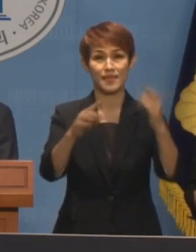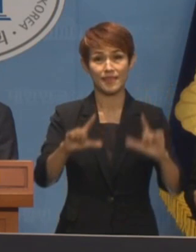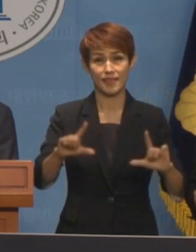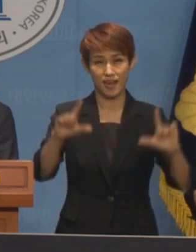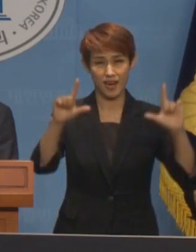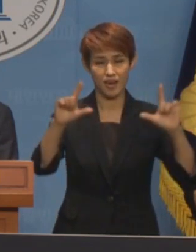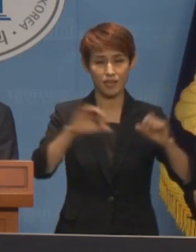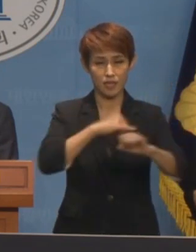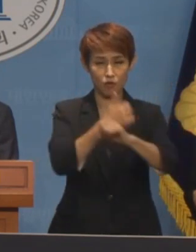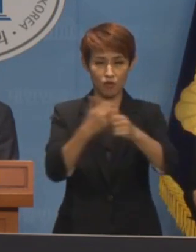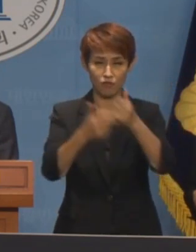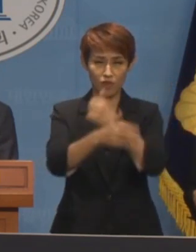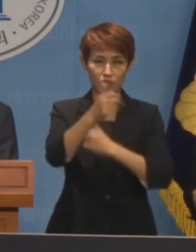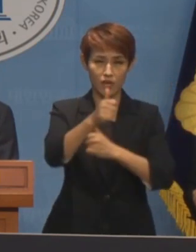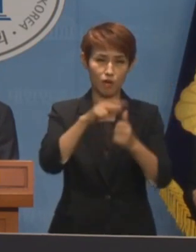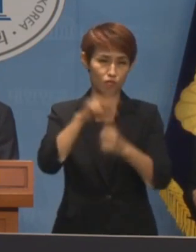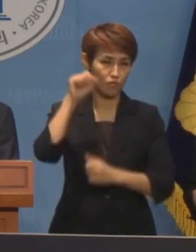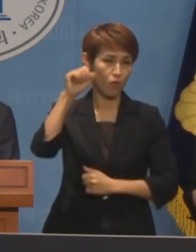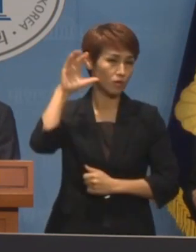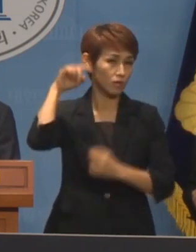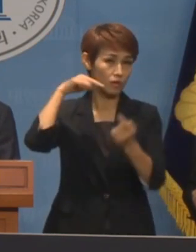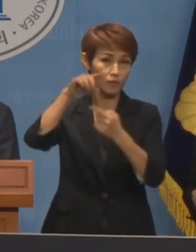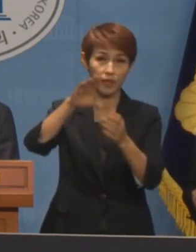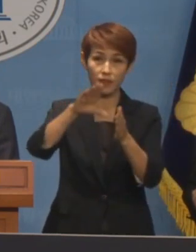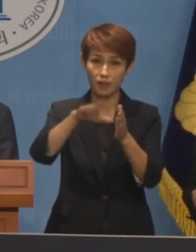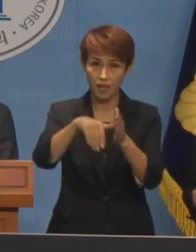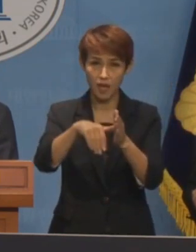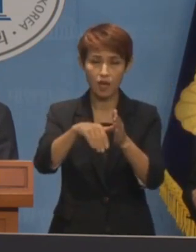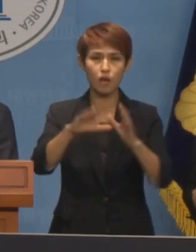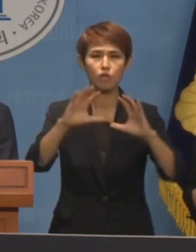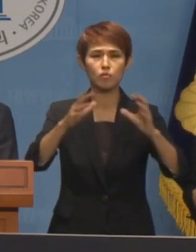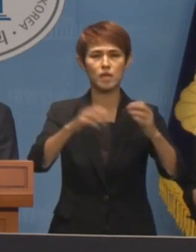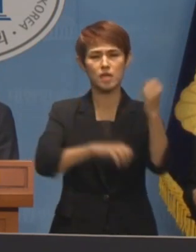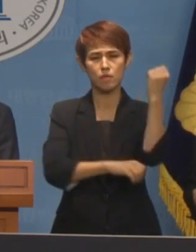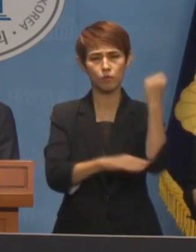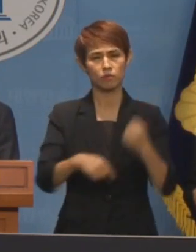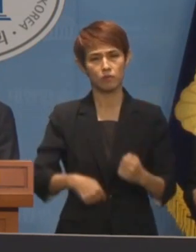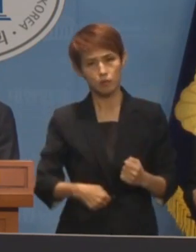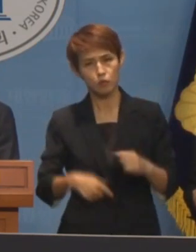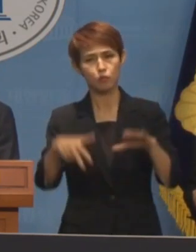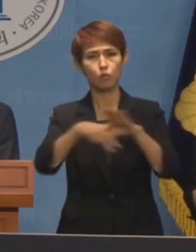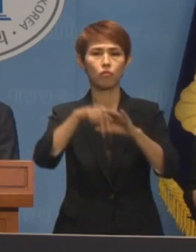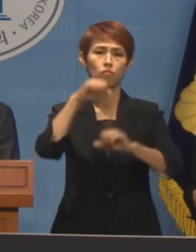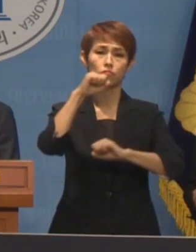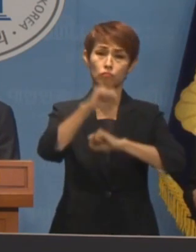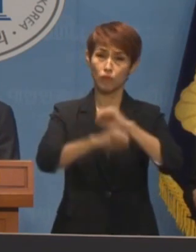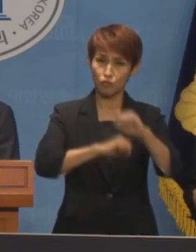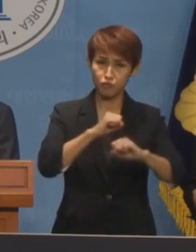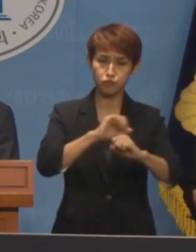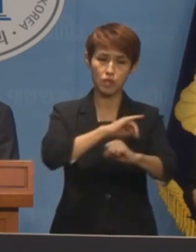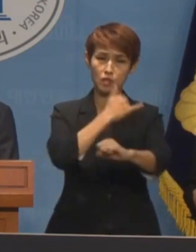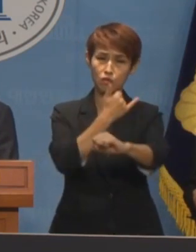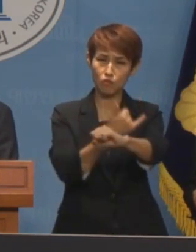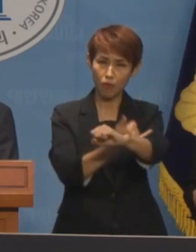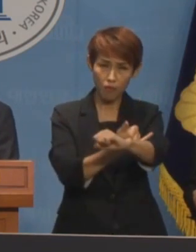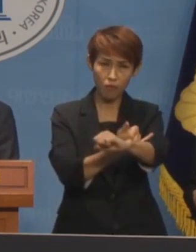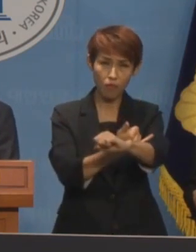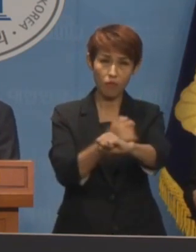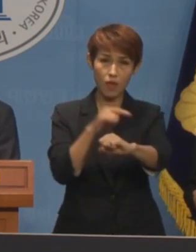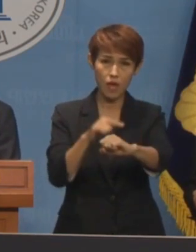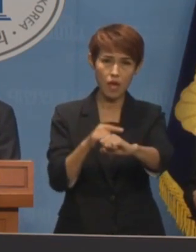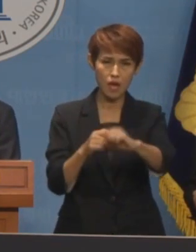국가인권위 위원장 후보자 청문회에서 국민의 기본적인 양심과 종교의 자유 및 인권의